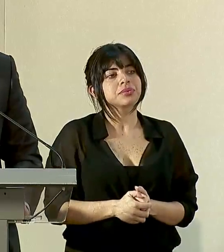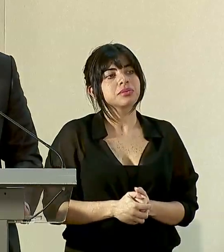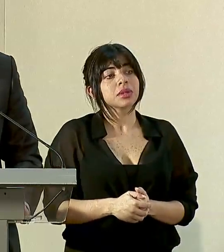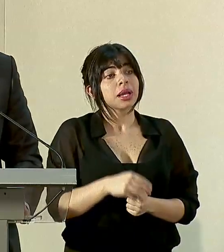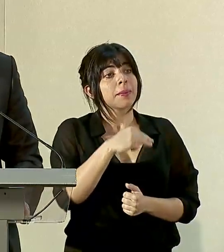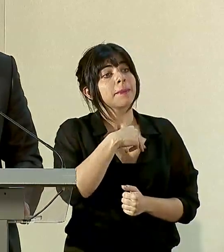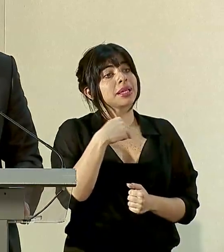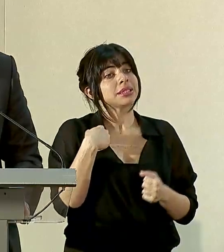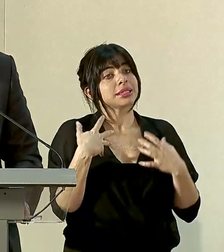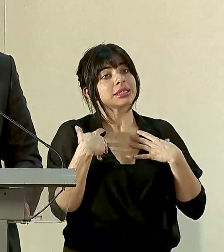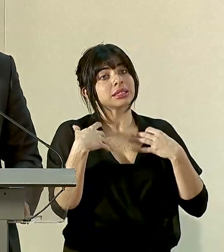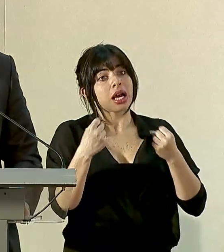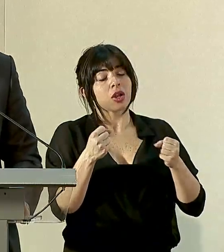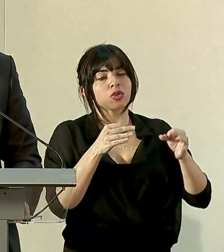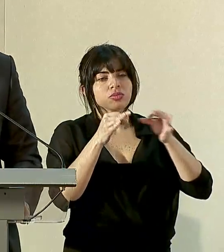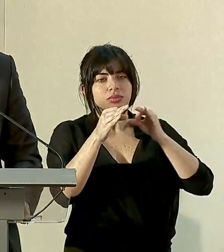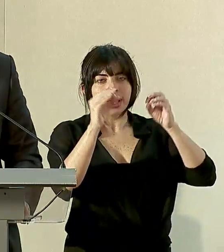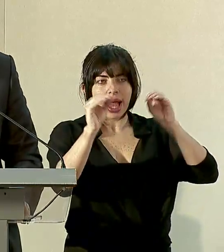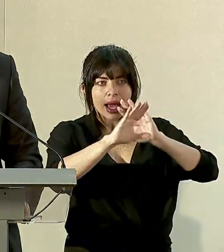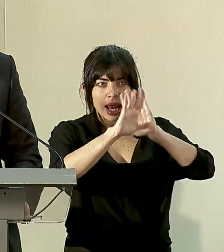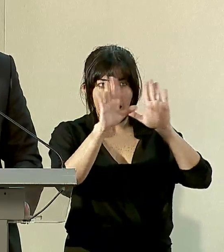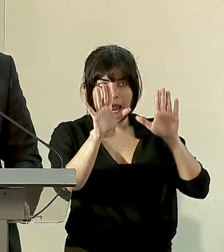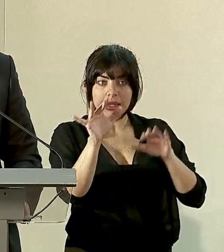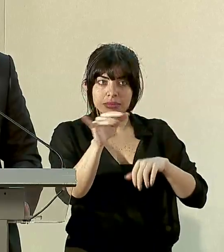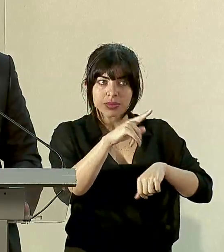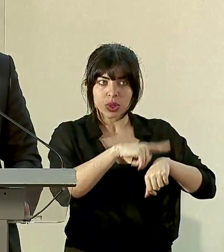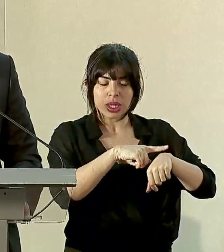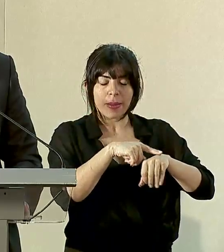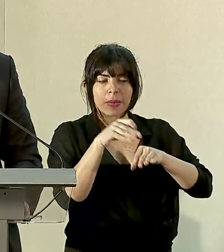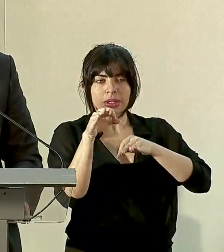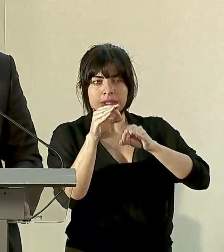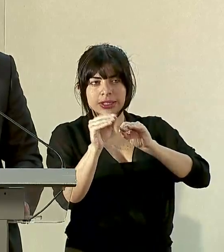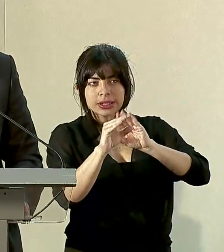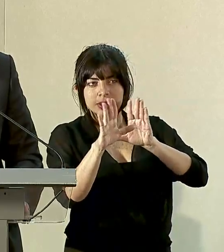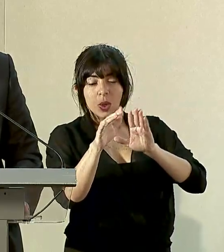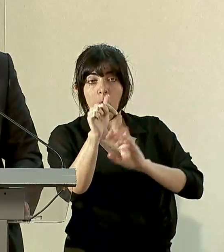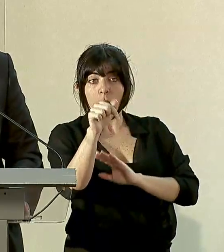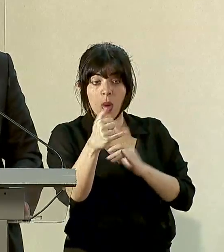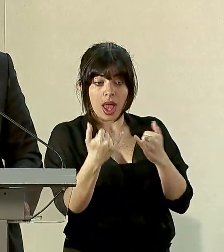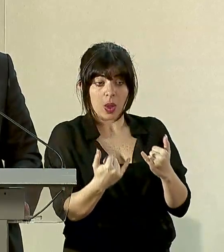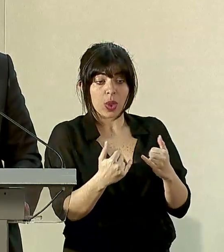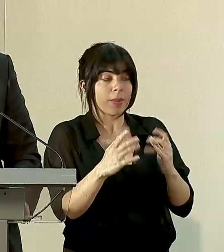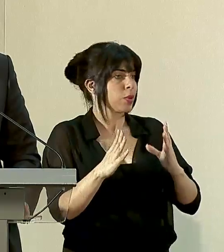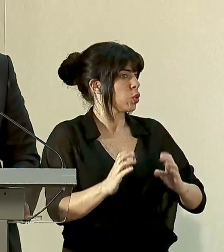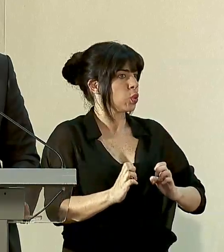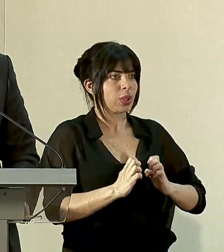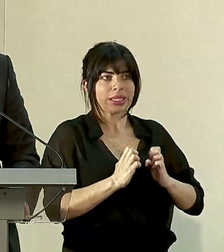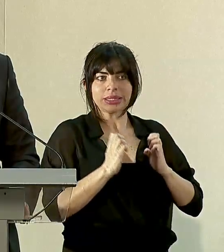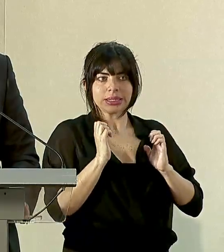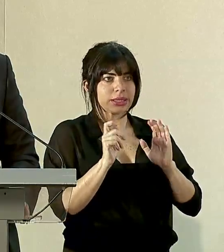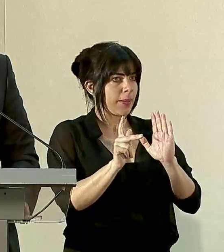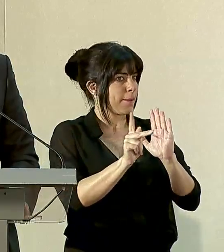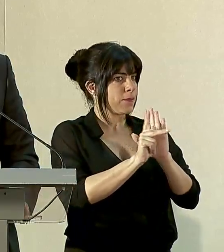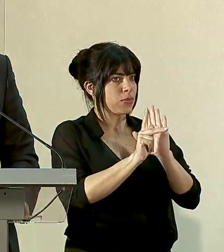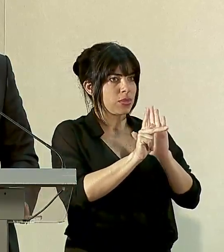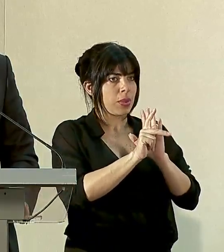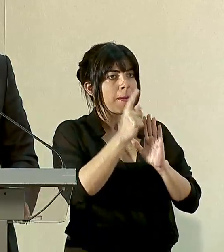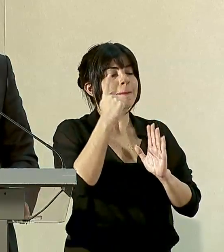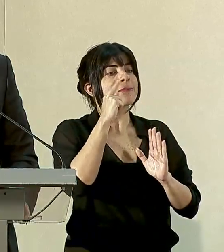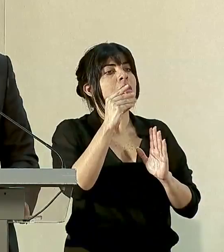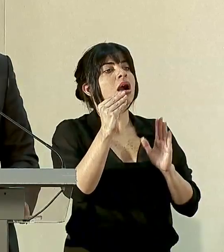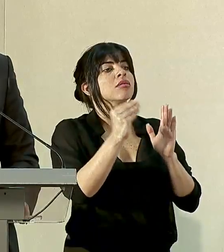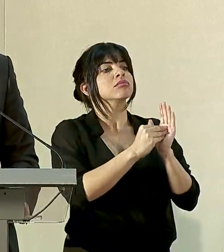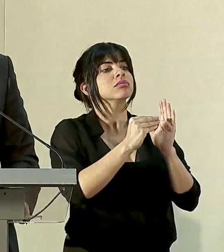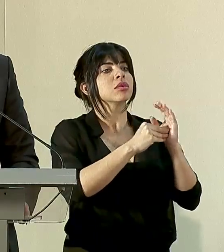El Ministerio de Salud aclara al mismo tiempo que hoy en día no existe prohibición para que se registren